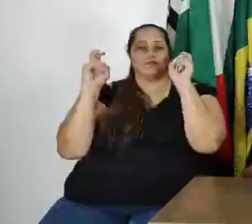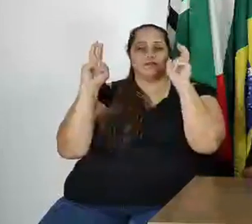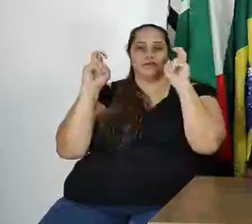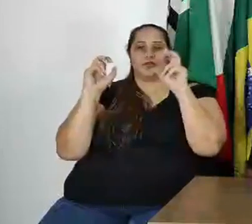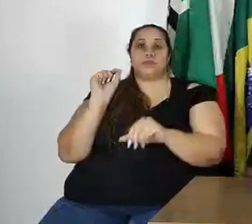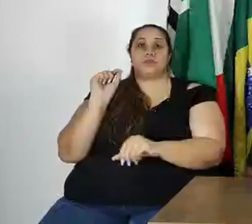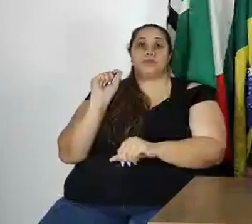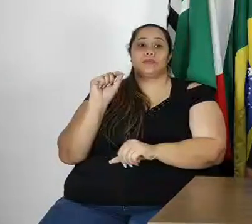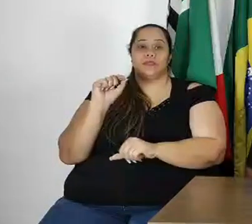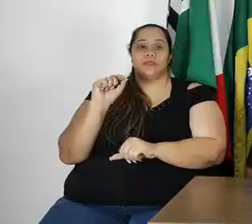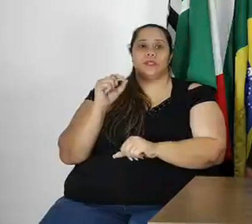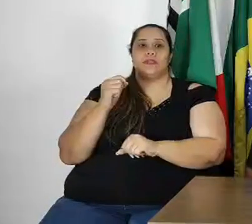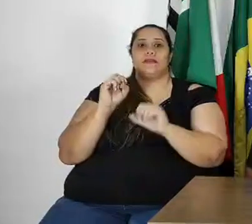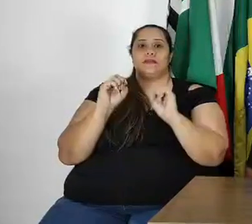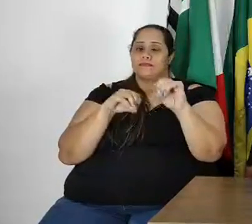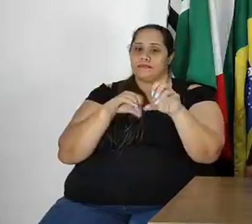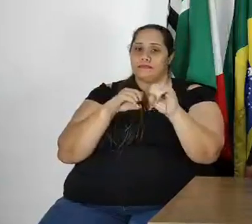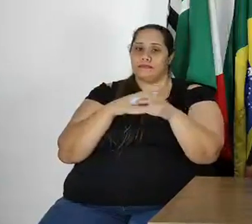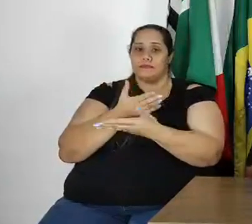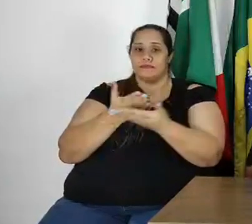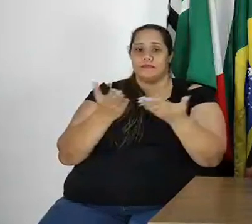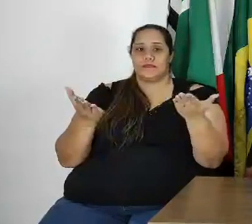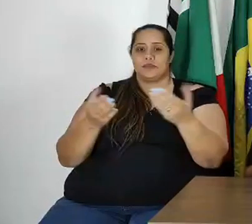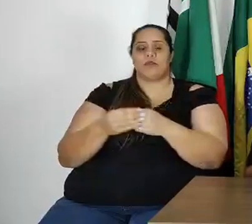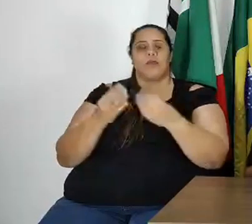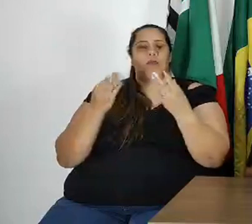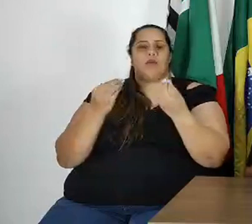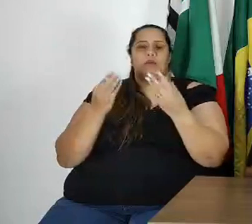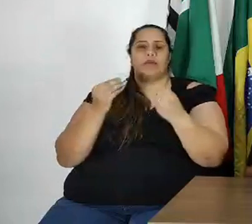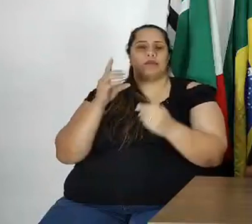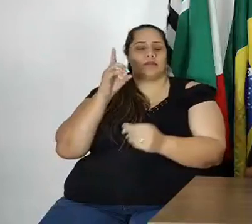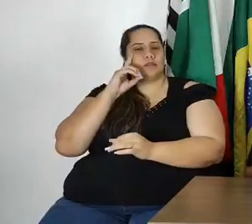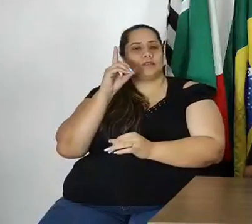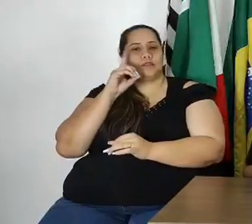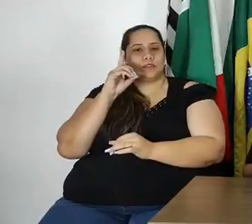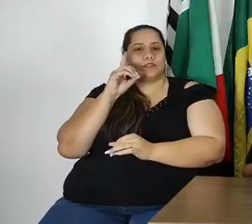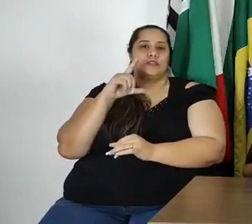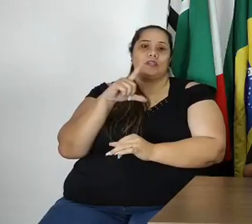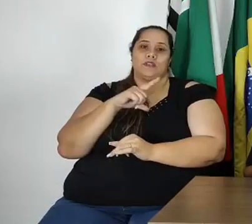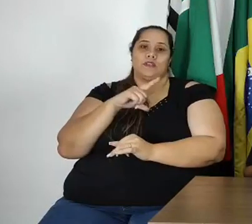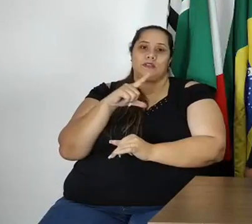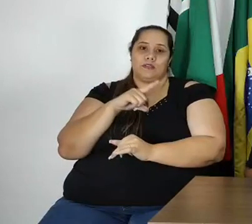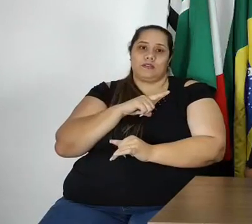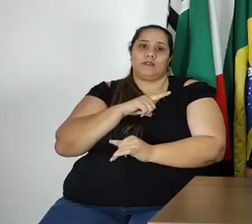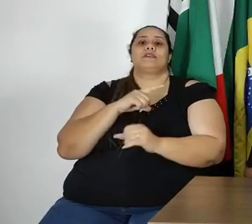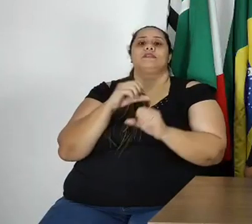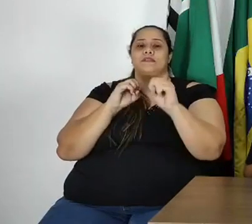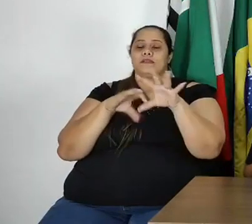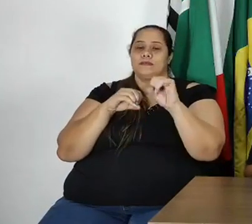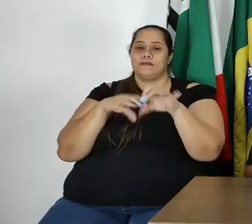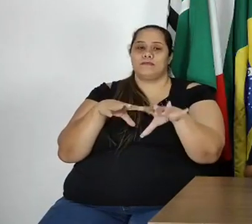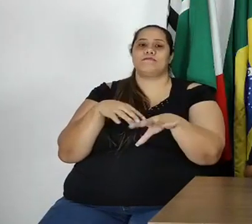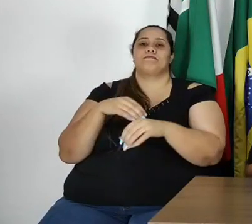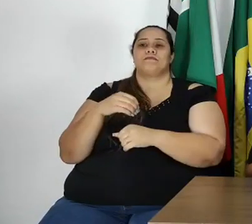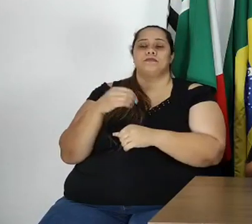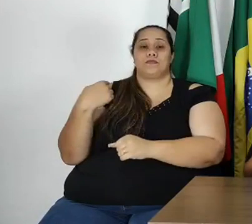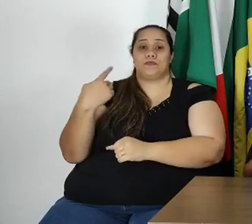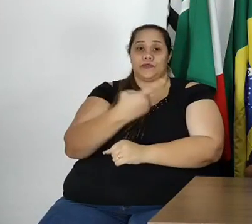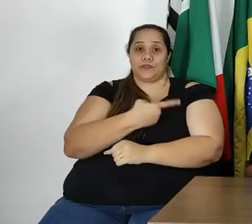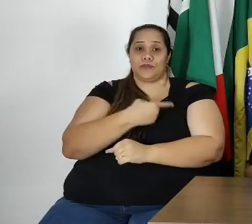com todos. E há muito tempo eu já sinto essa necessidade de falar sobre os filhos, sobre o